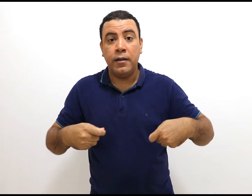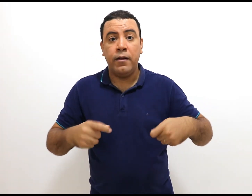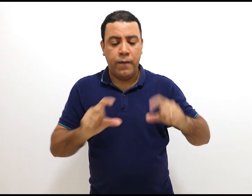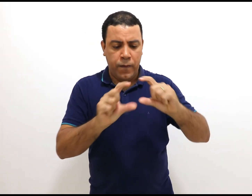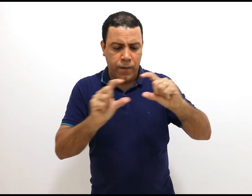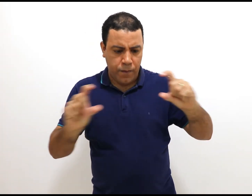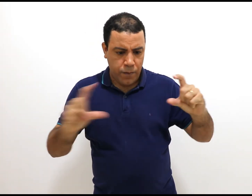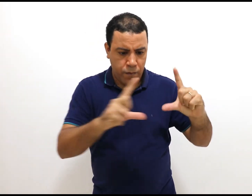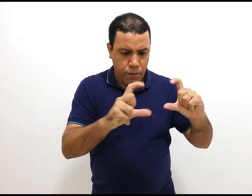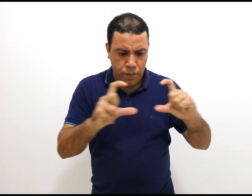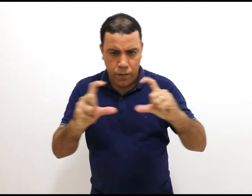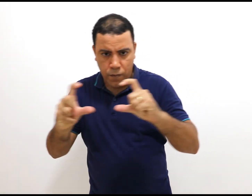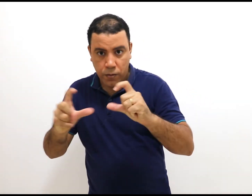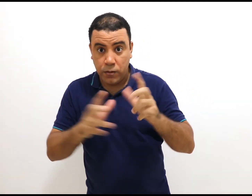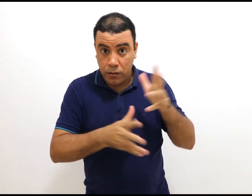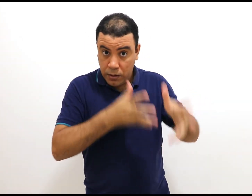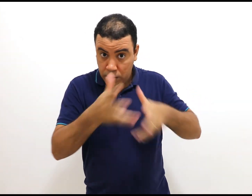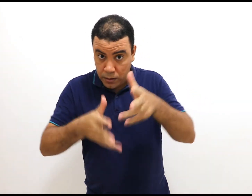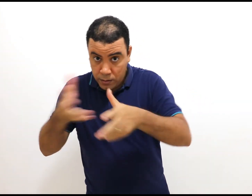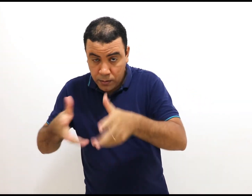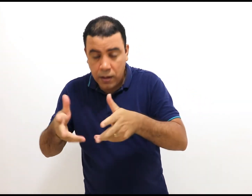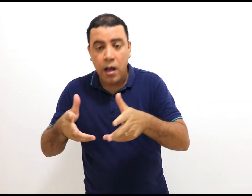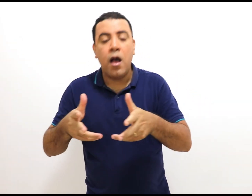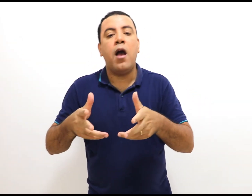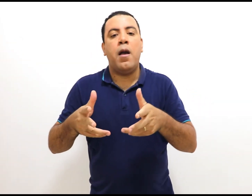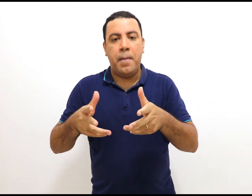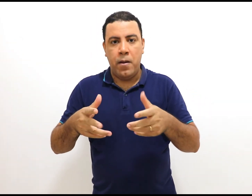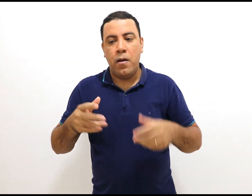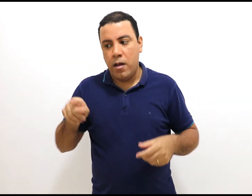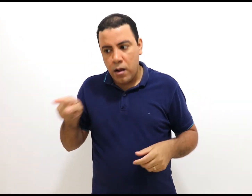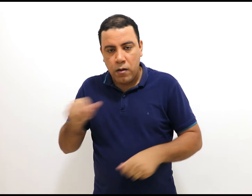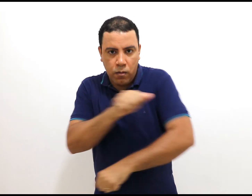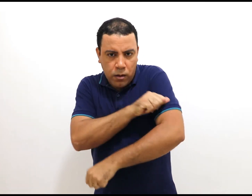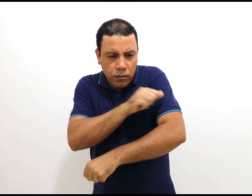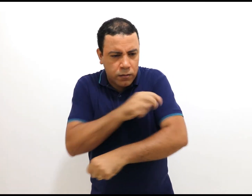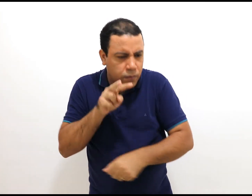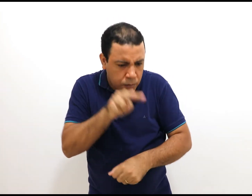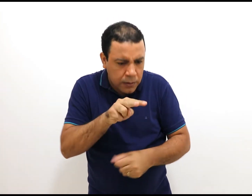que estavam em Libras na atividade.